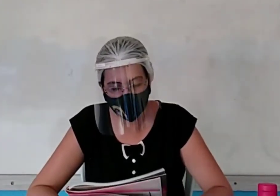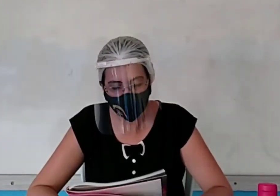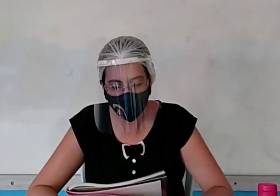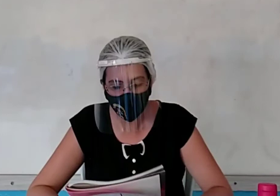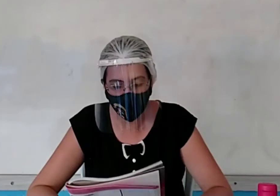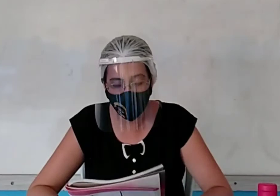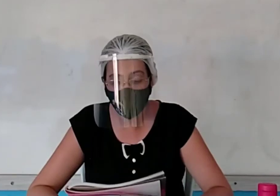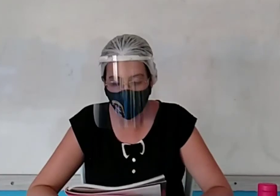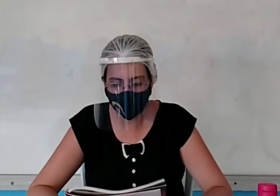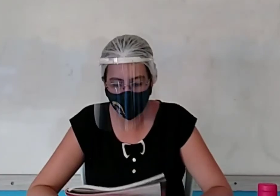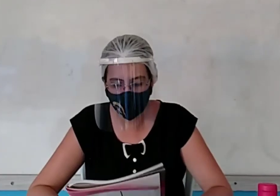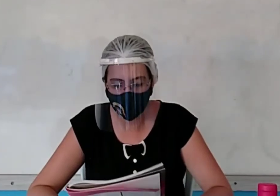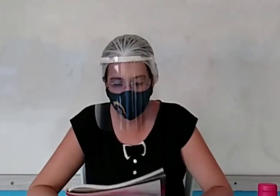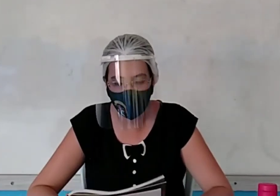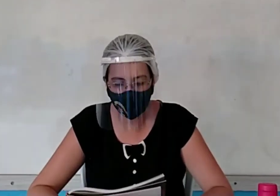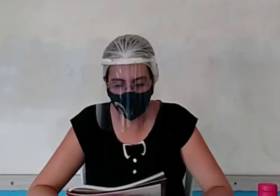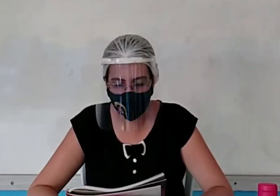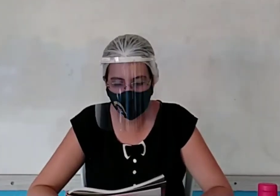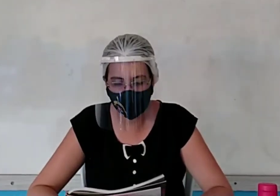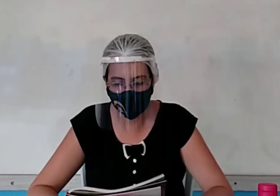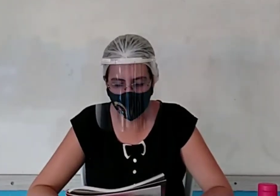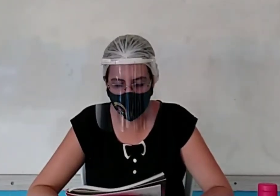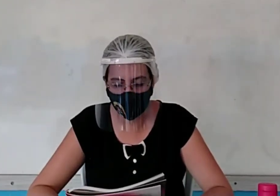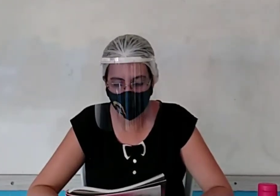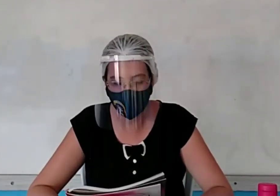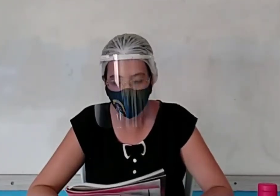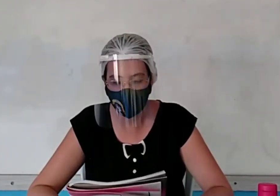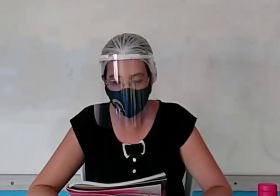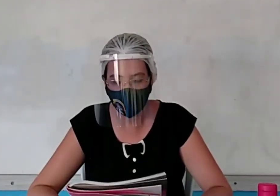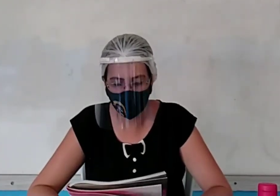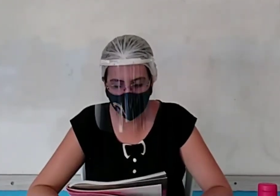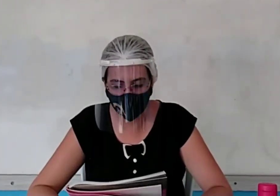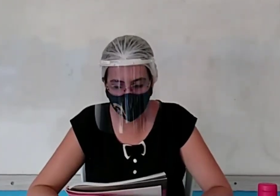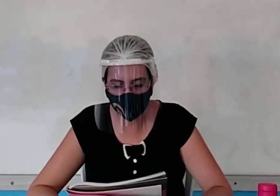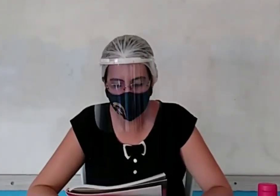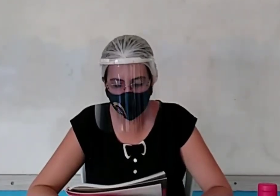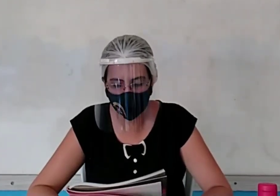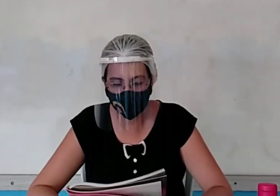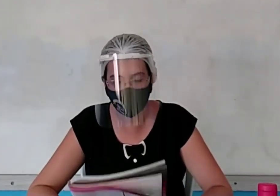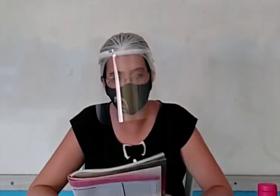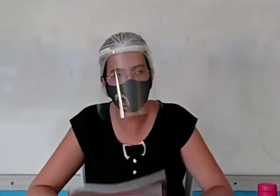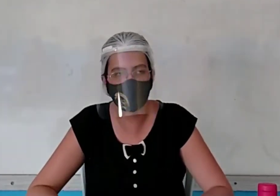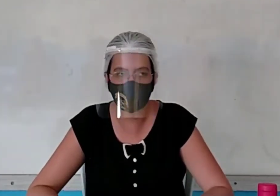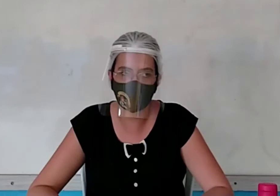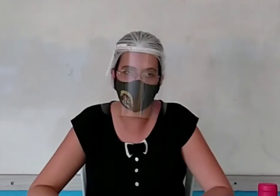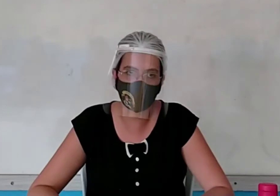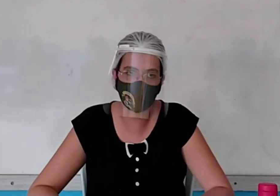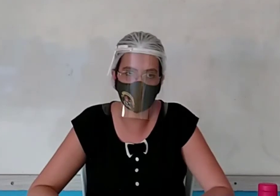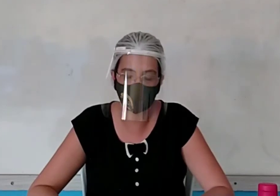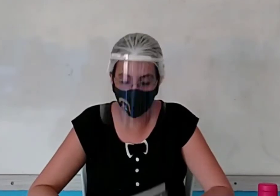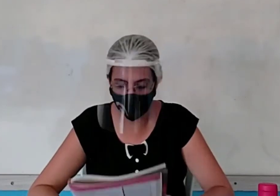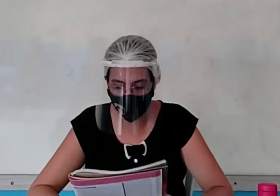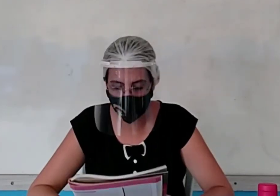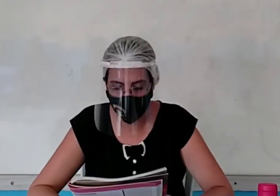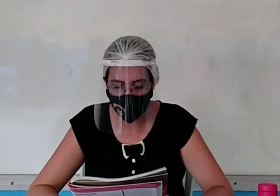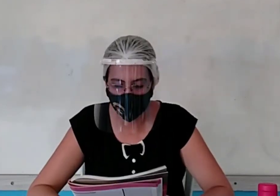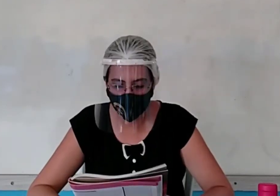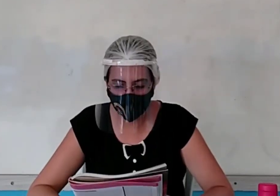ou ande de patins, skate ou bicicleta no meio das ruas e próximos aos automóveis. Todos